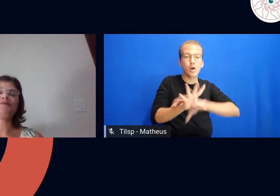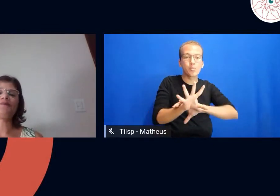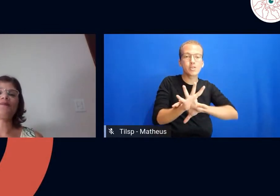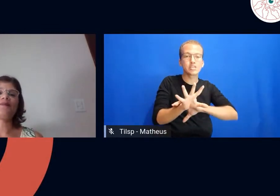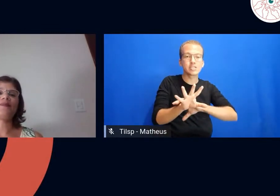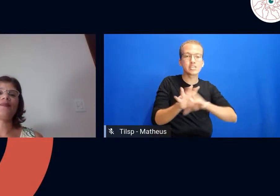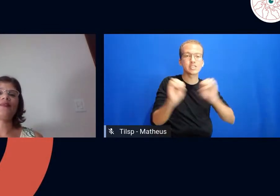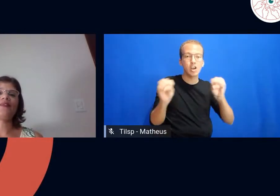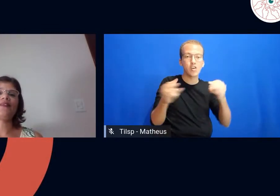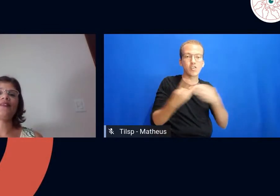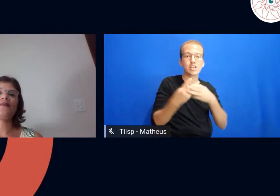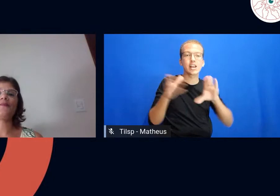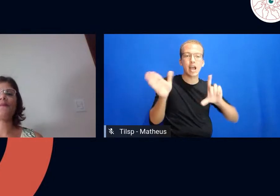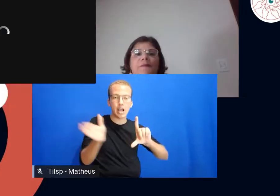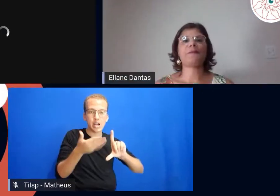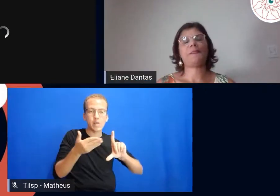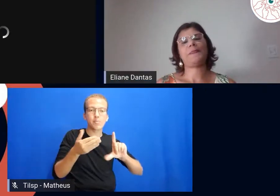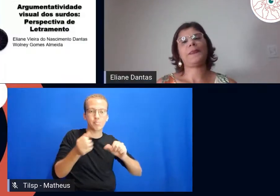favor.